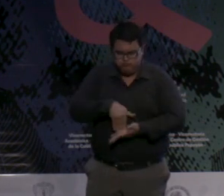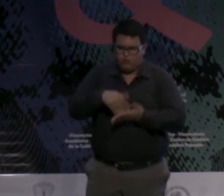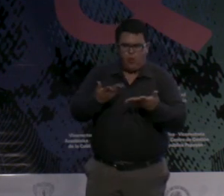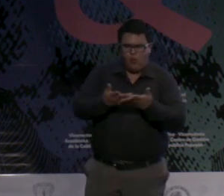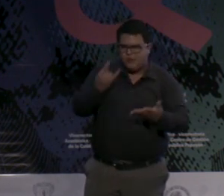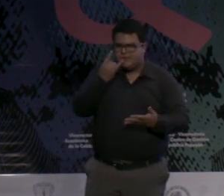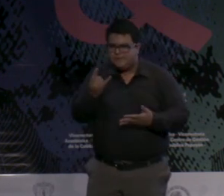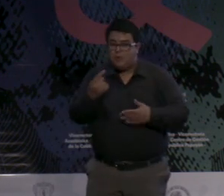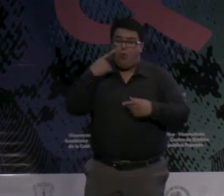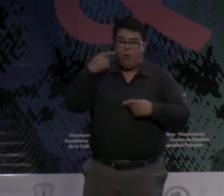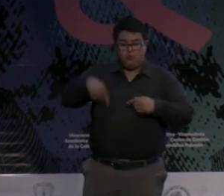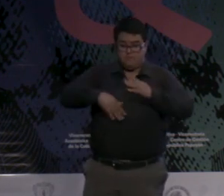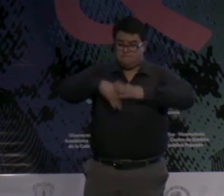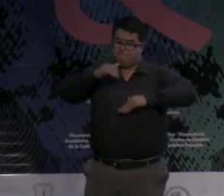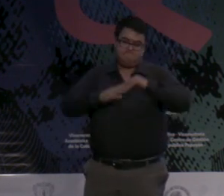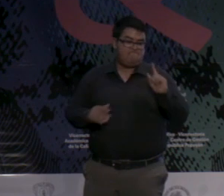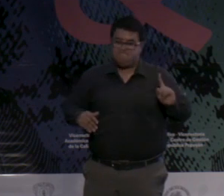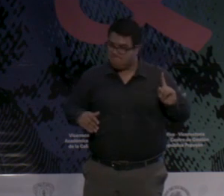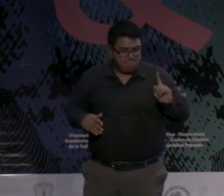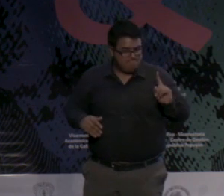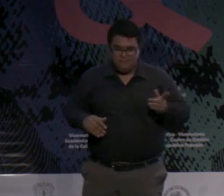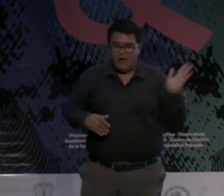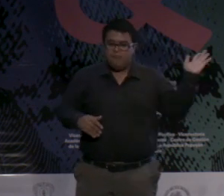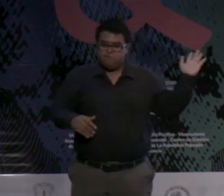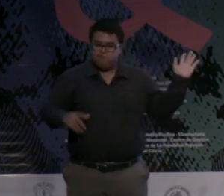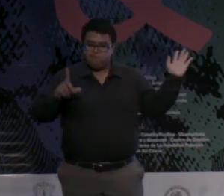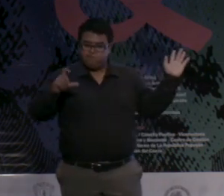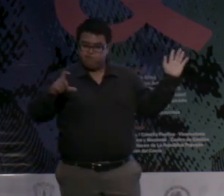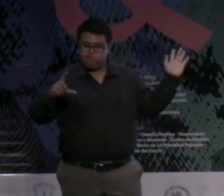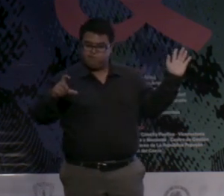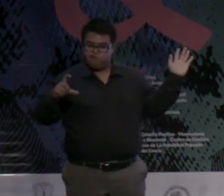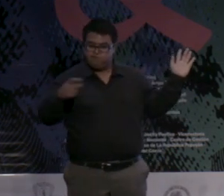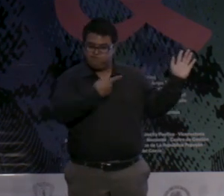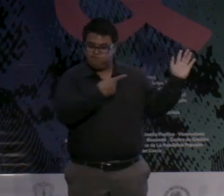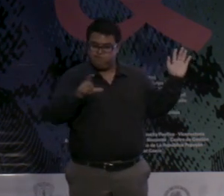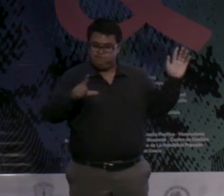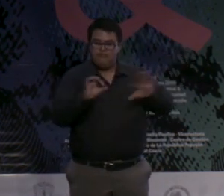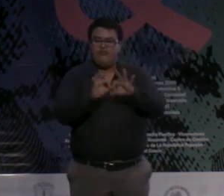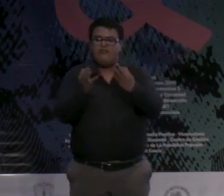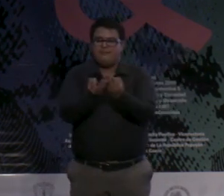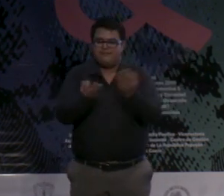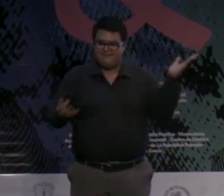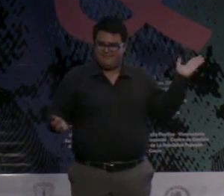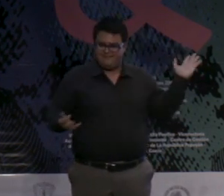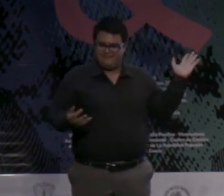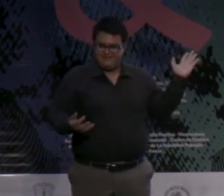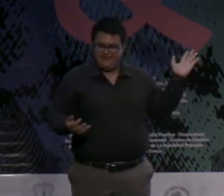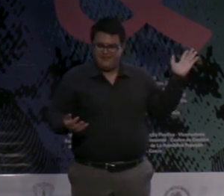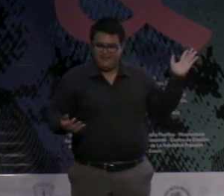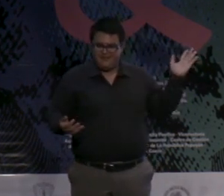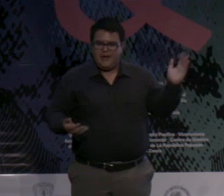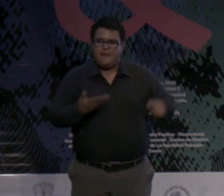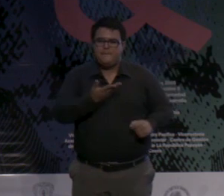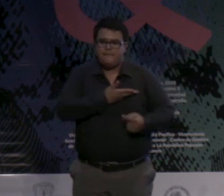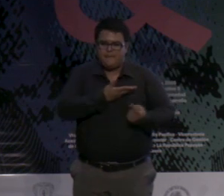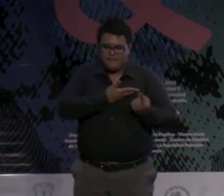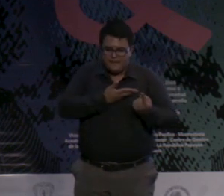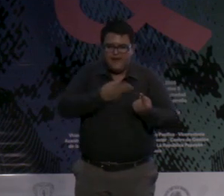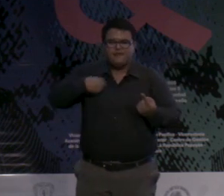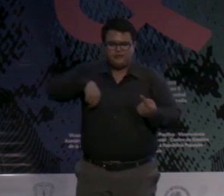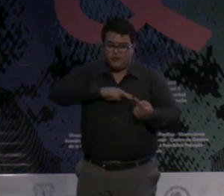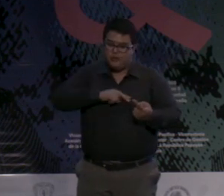no neutrales en estos asuntos. Esta foto que ustedes están viendo es de mi familia. Aquí está mi mamá y